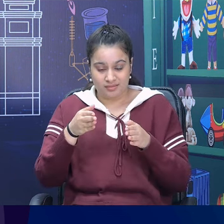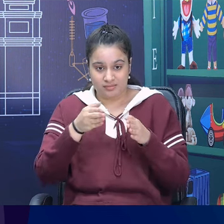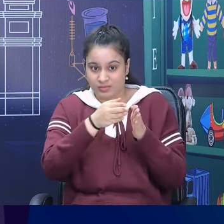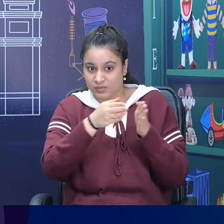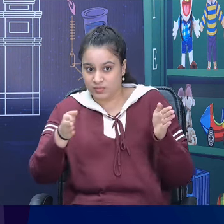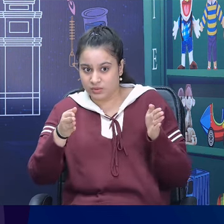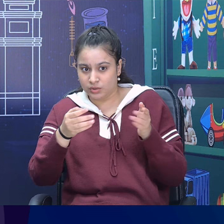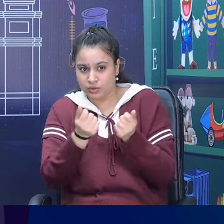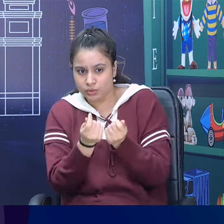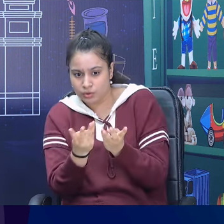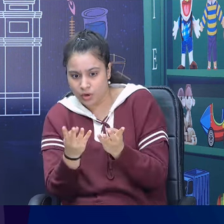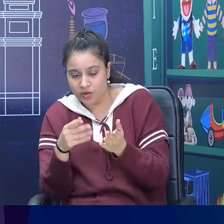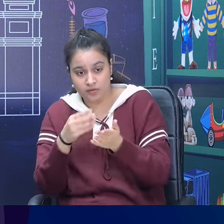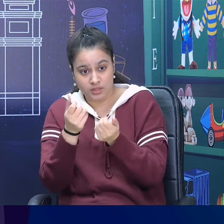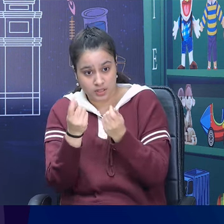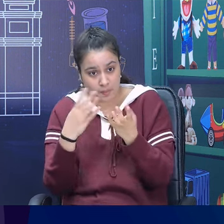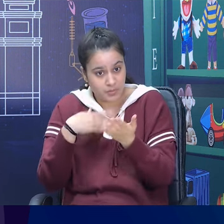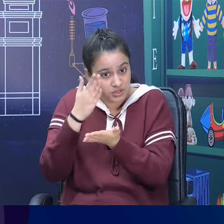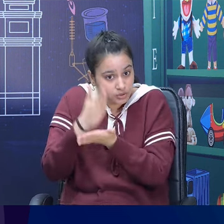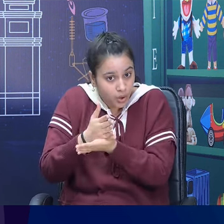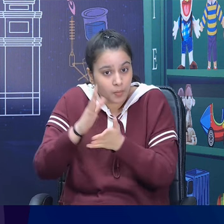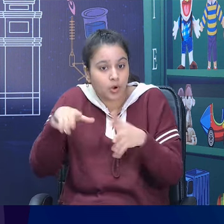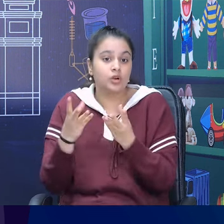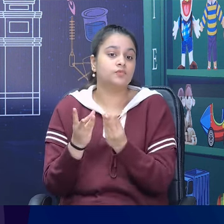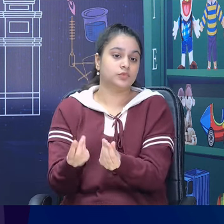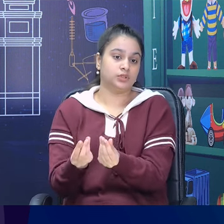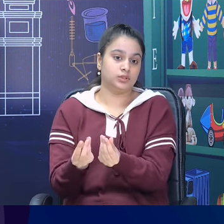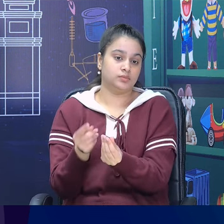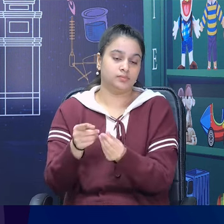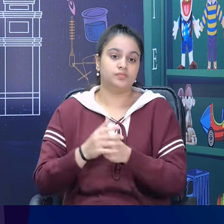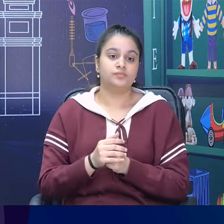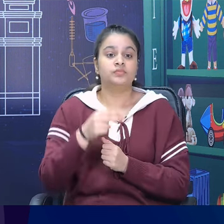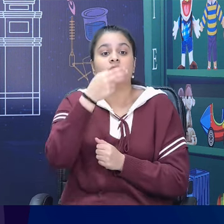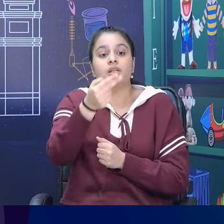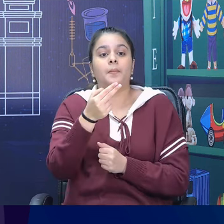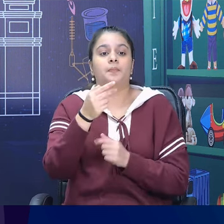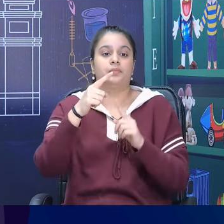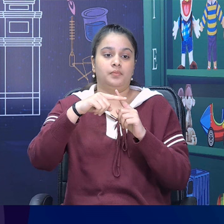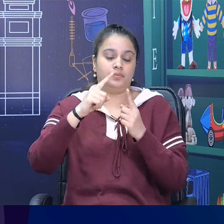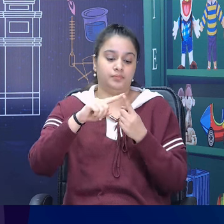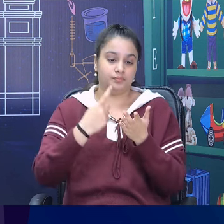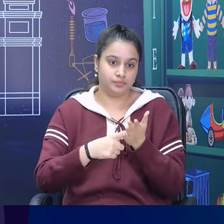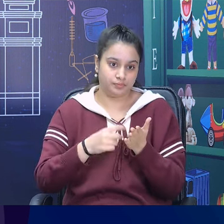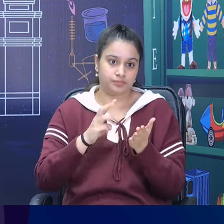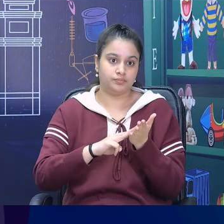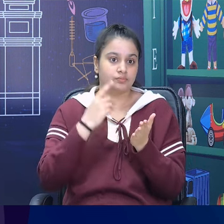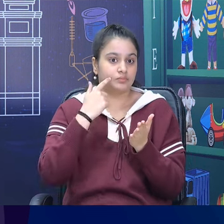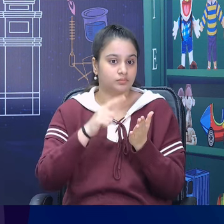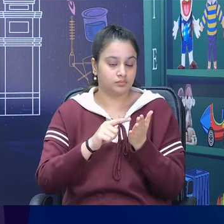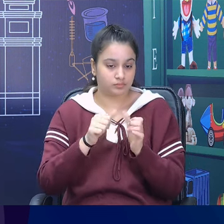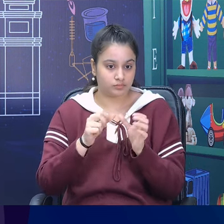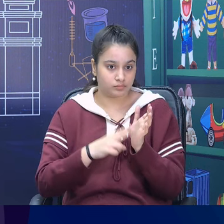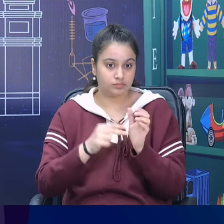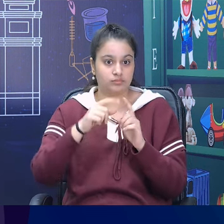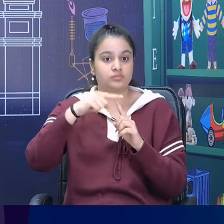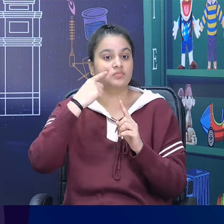डेसीमल एक्सपेंशन है उसे नाम देते हैं टर्मिनल डे टर्मिनेटिंग डेसिमल्स हम आइए हम बात करते हैं इसकी डेफिनेशन के बारे